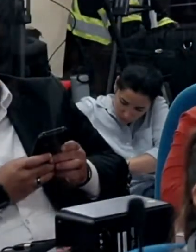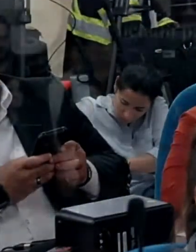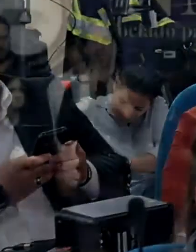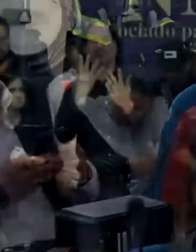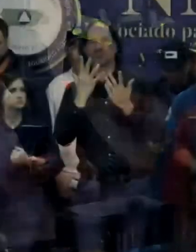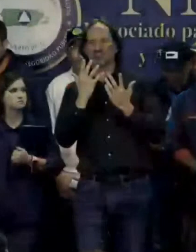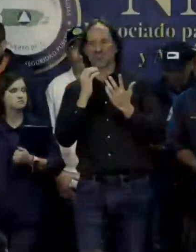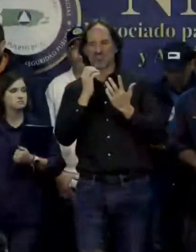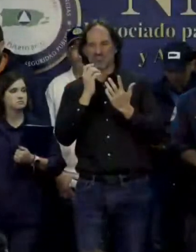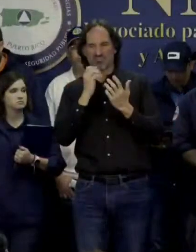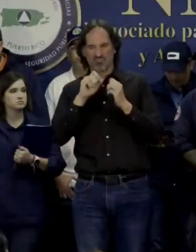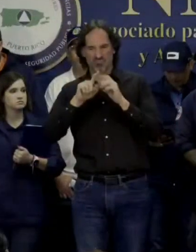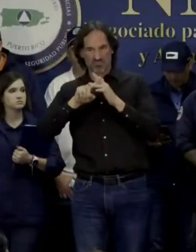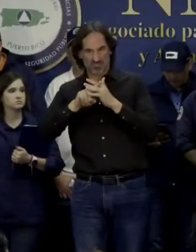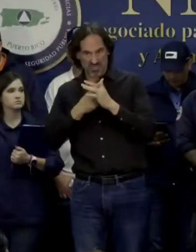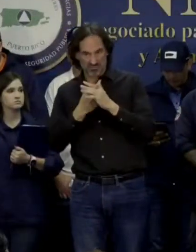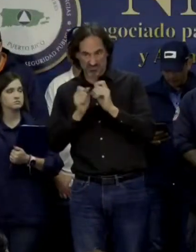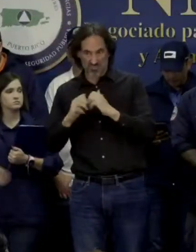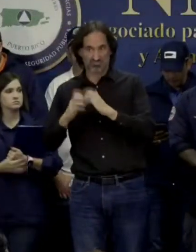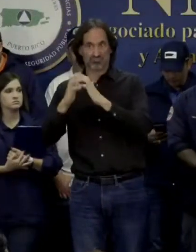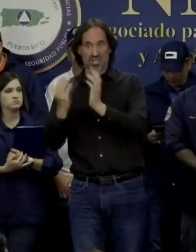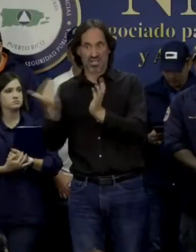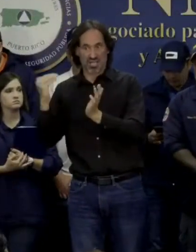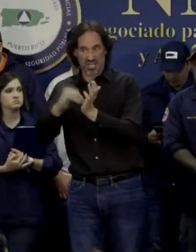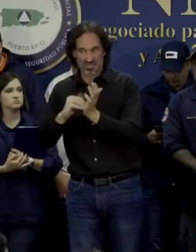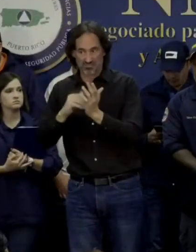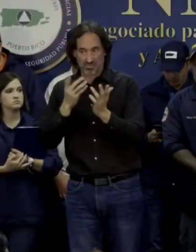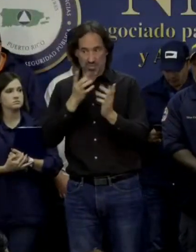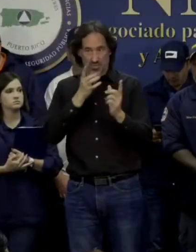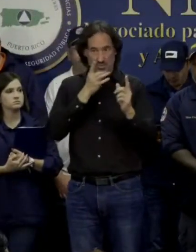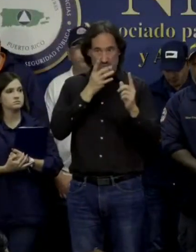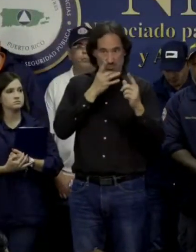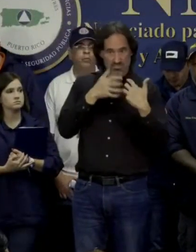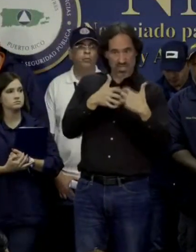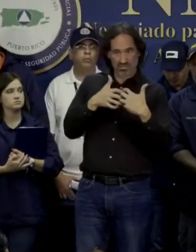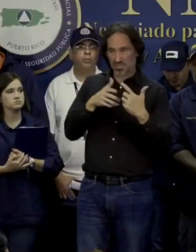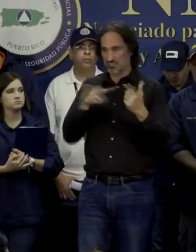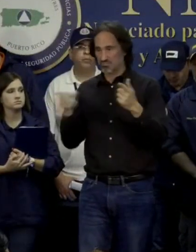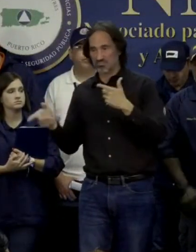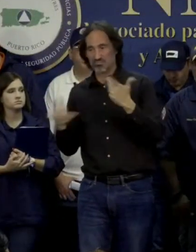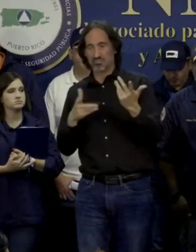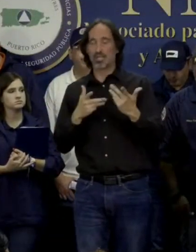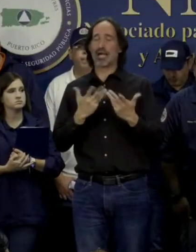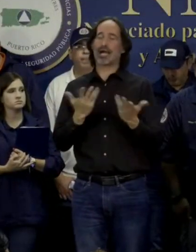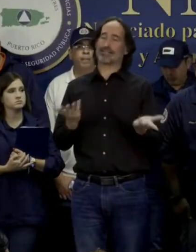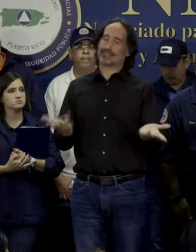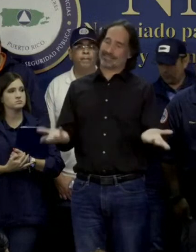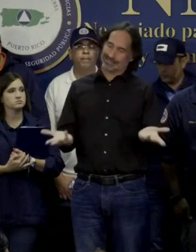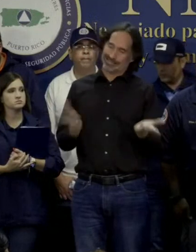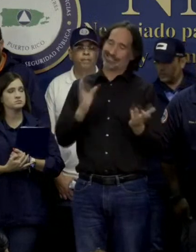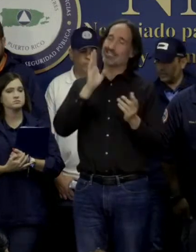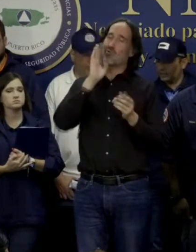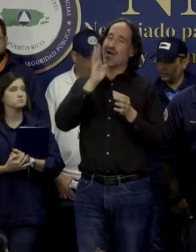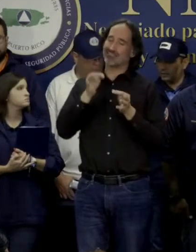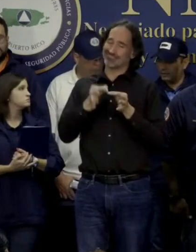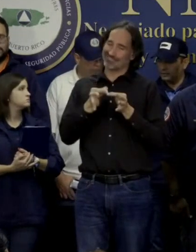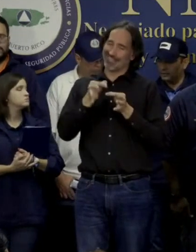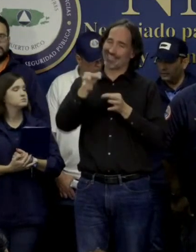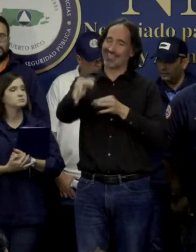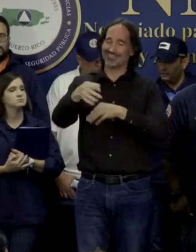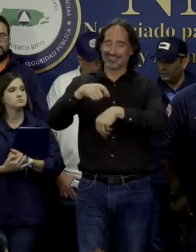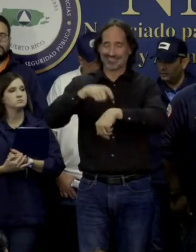arranquen? Bueno, La Plata es un proceso de un proyecto que va a tardar, ¿verdad?, un tiempo considerable. O sea, ahí el remedio